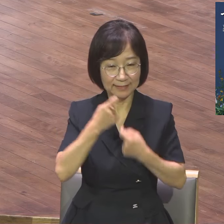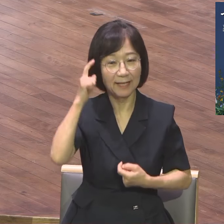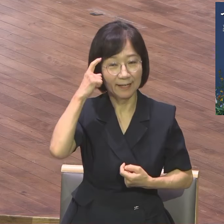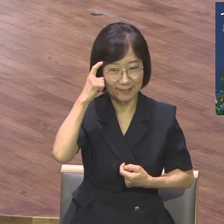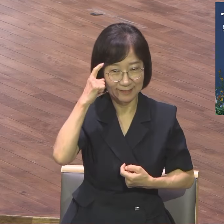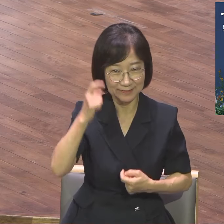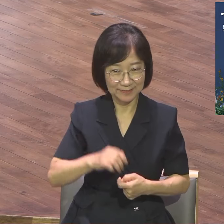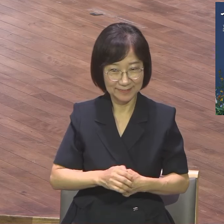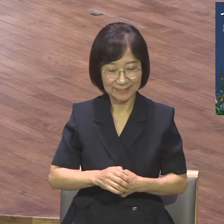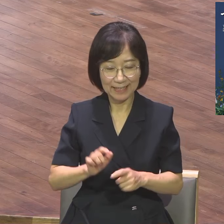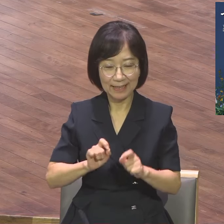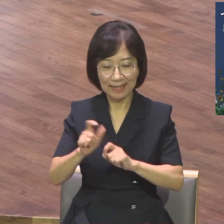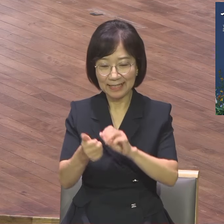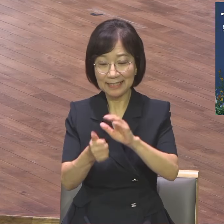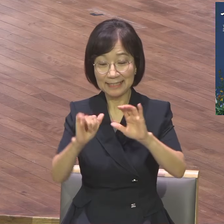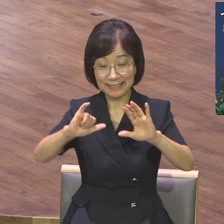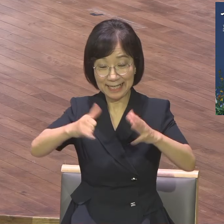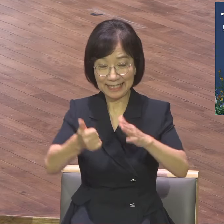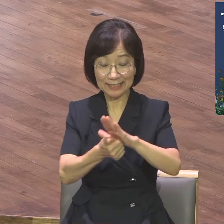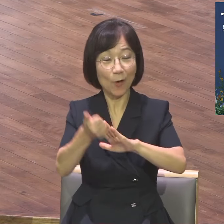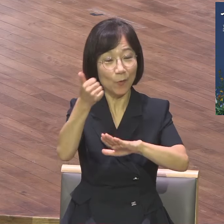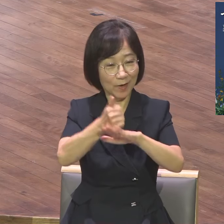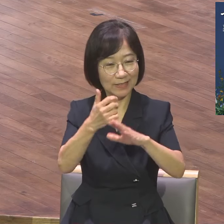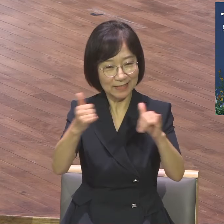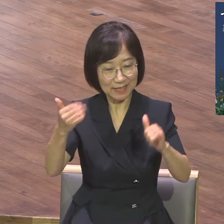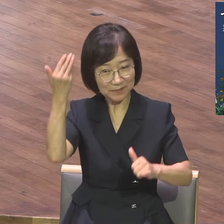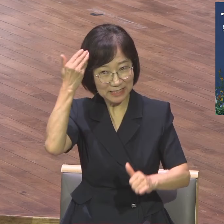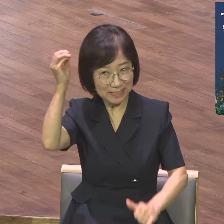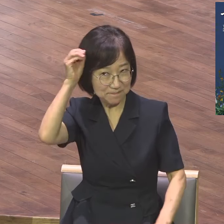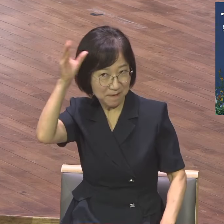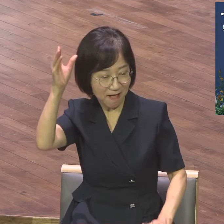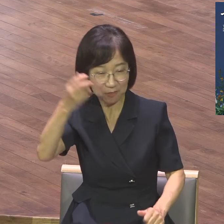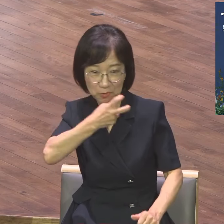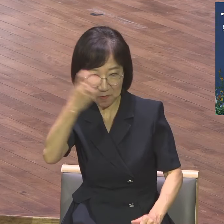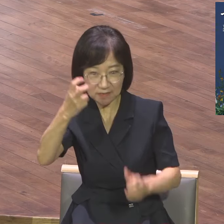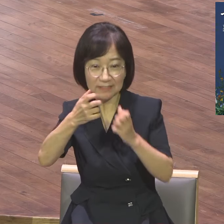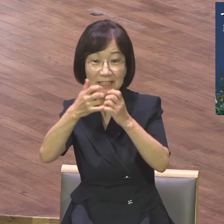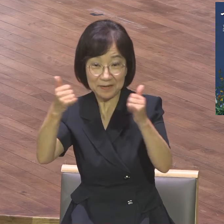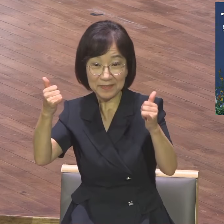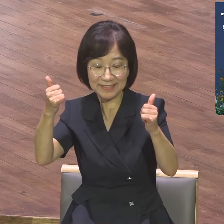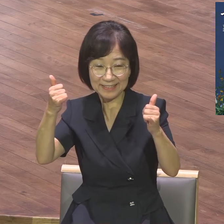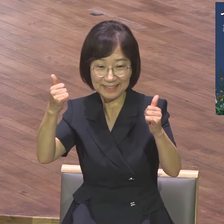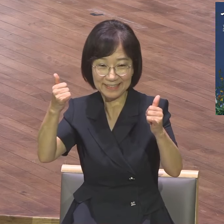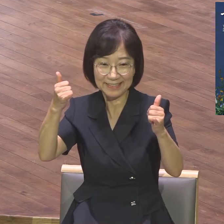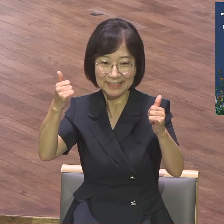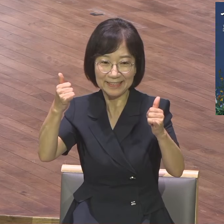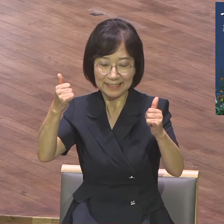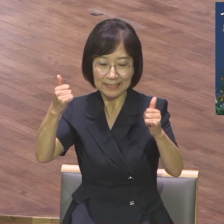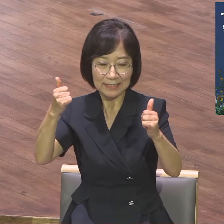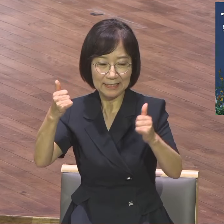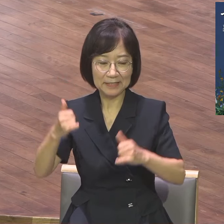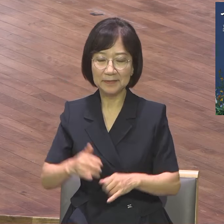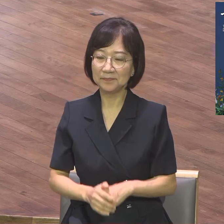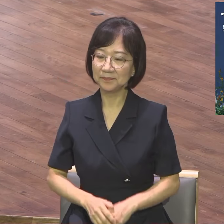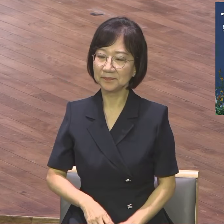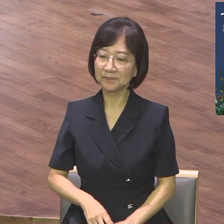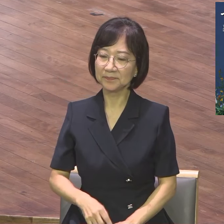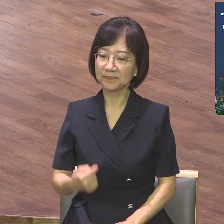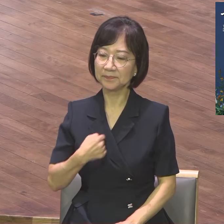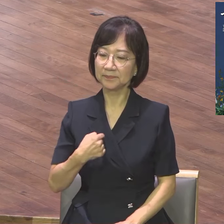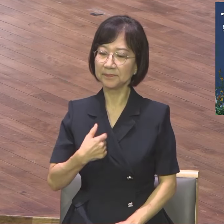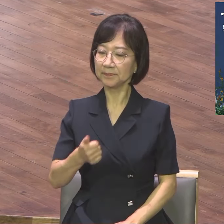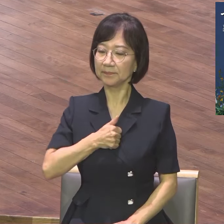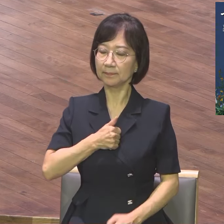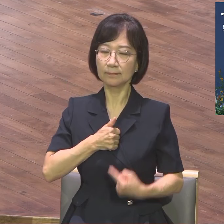주로 성공한 사람들, 주로 좀 배운 사람들, 세상적으로 볼 때 조금 남보다 나은 사람들 주로 여기 다 잡혀 있어요.